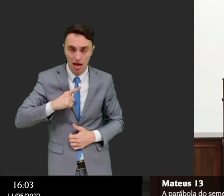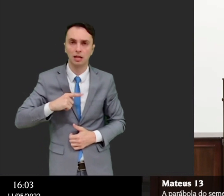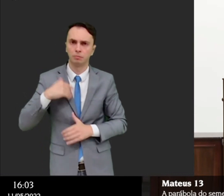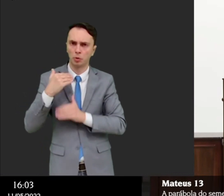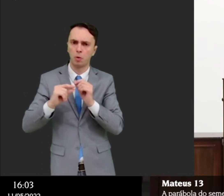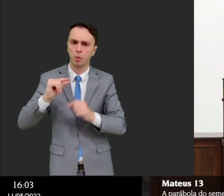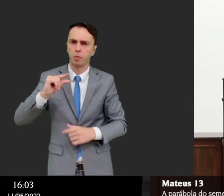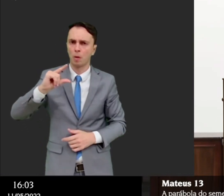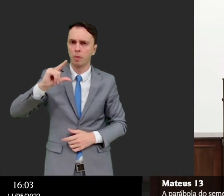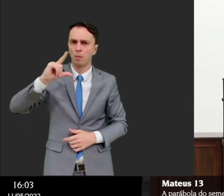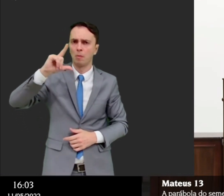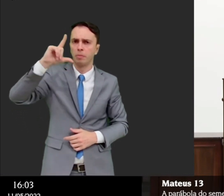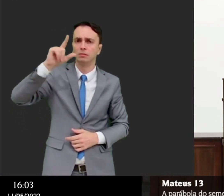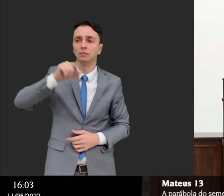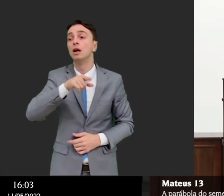E se for 5 anos, vai também.